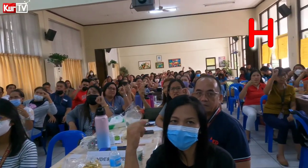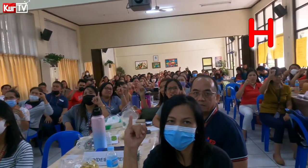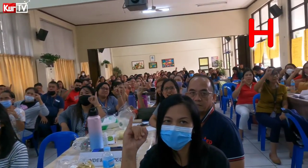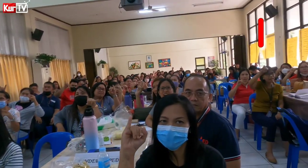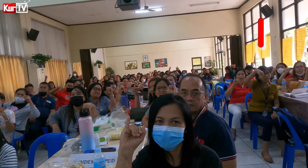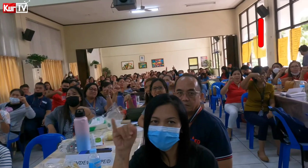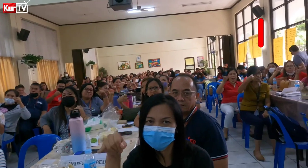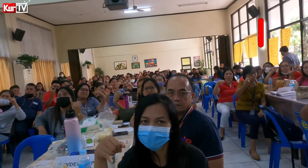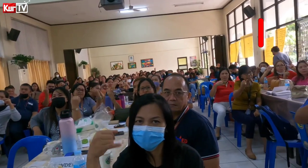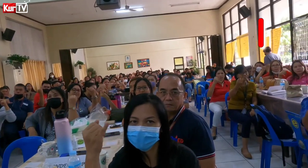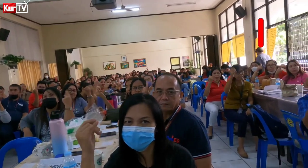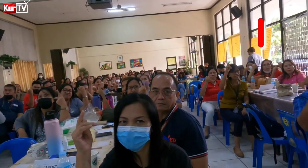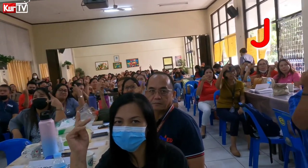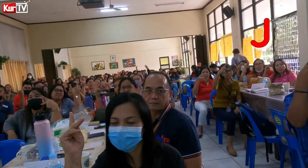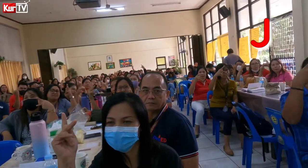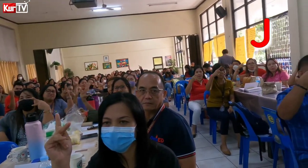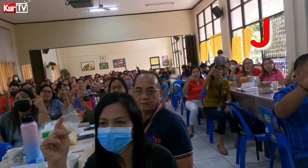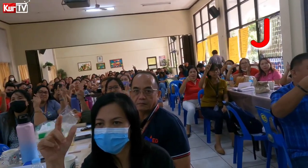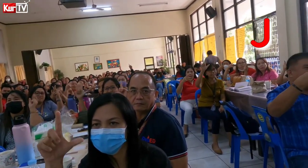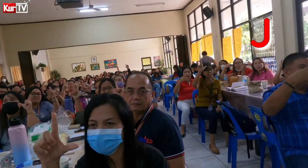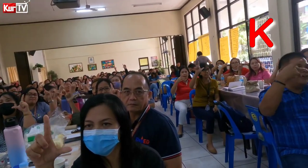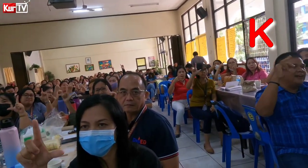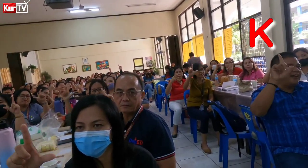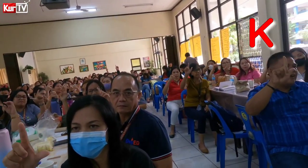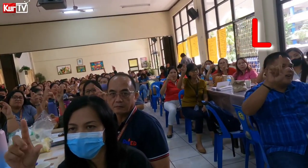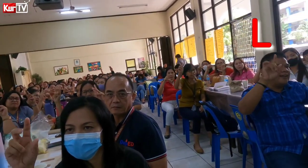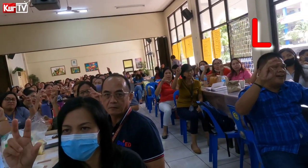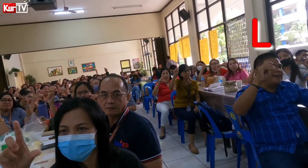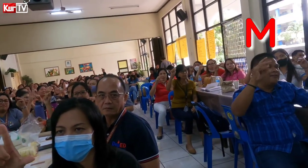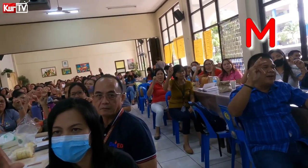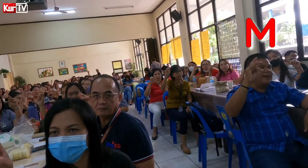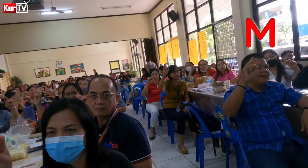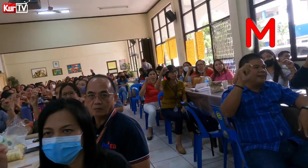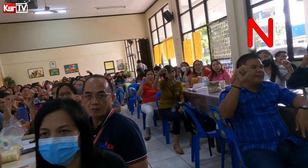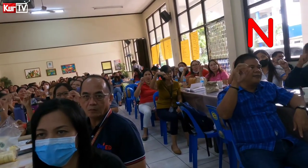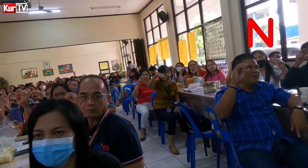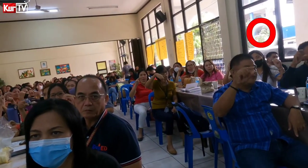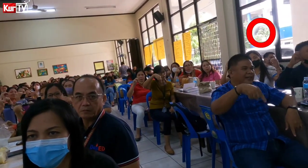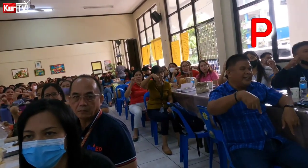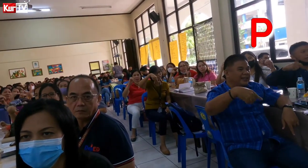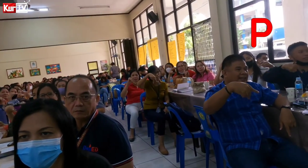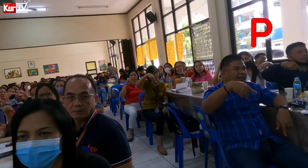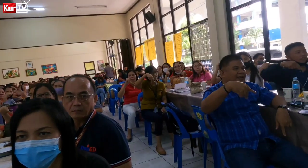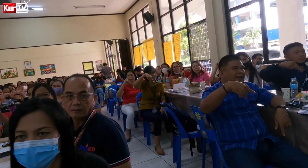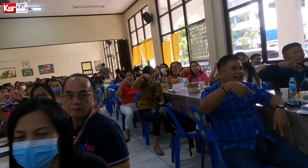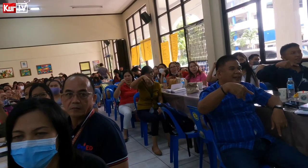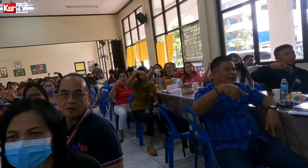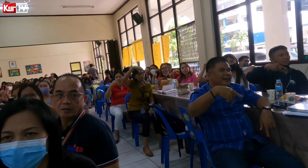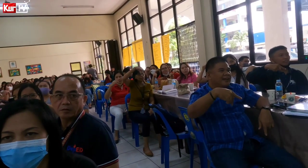H, I, J, K, L, M, N, O, P,